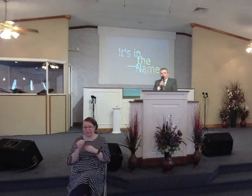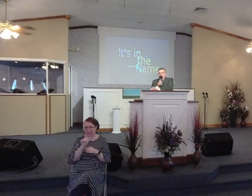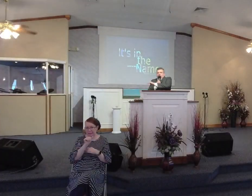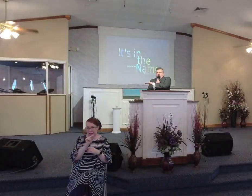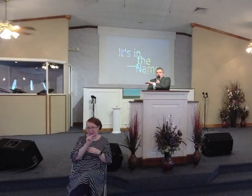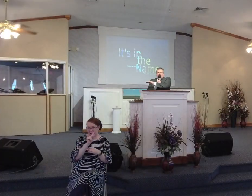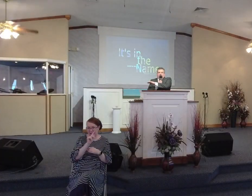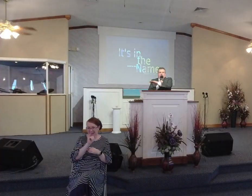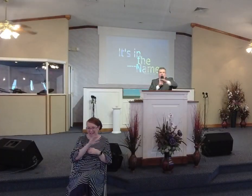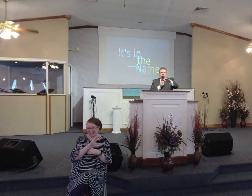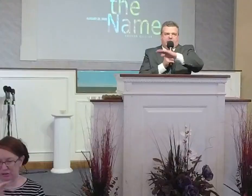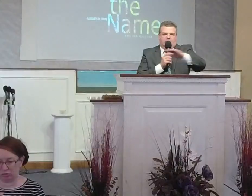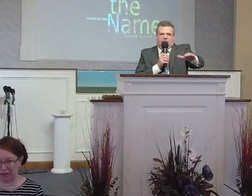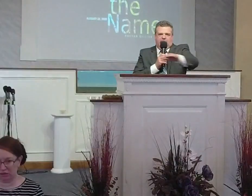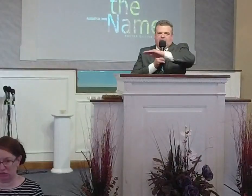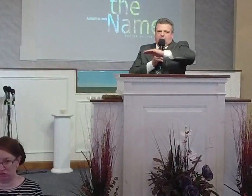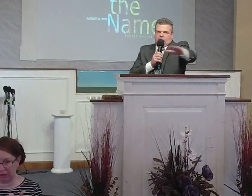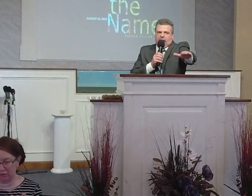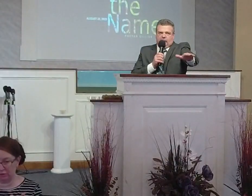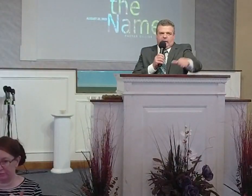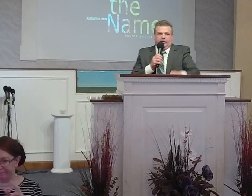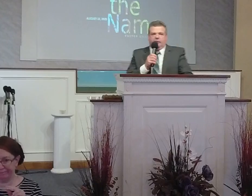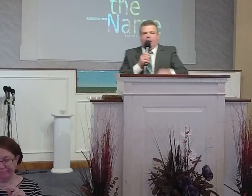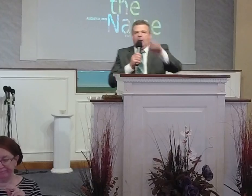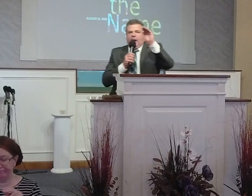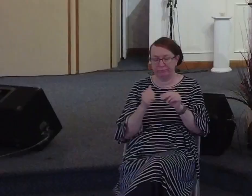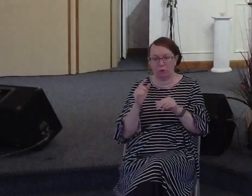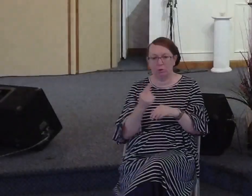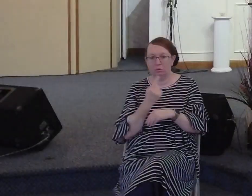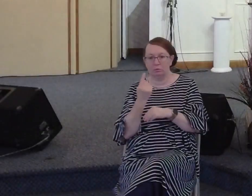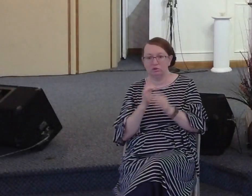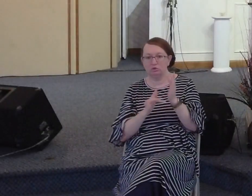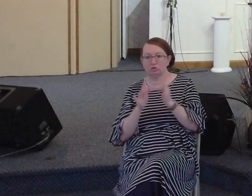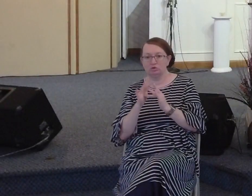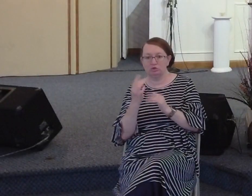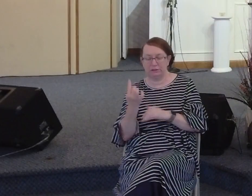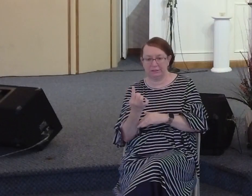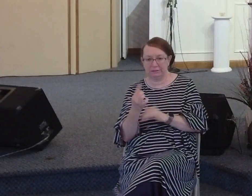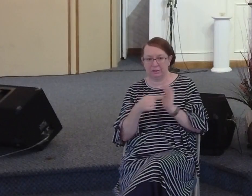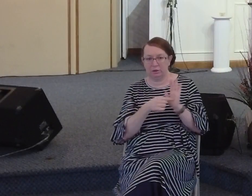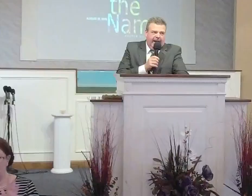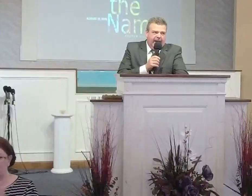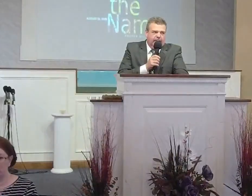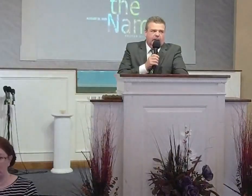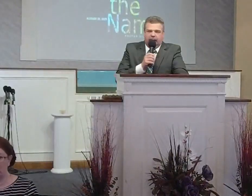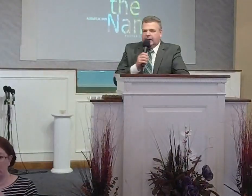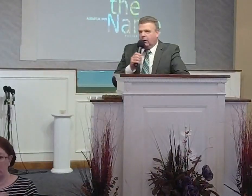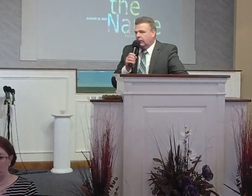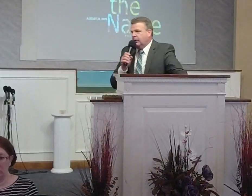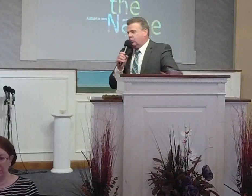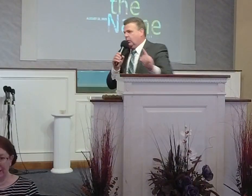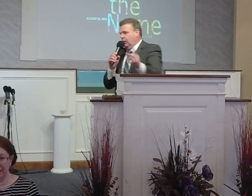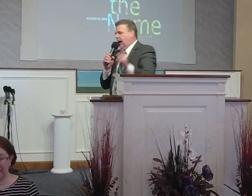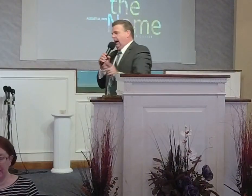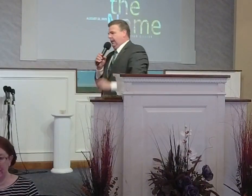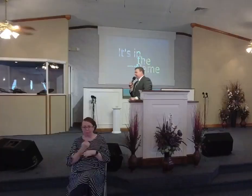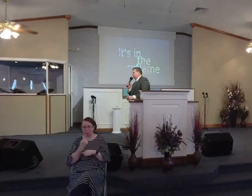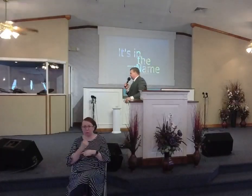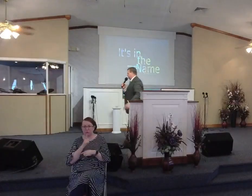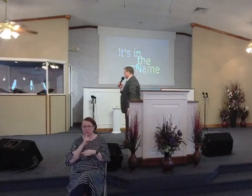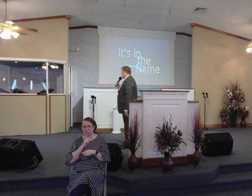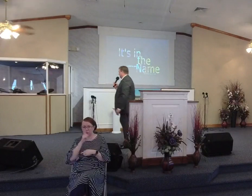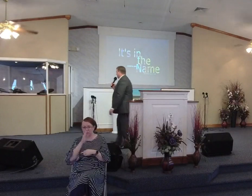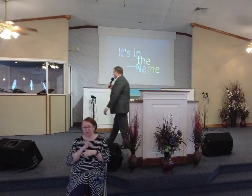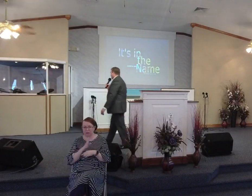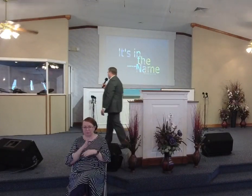Padre. Cuando invocas a Jesús, te has conectado con el poder más grande de todo el